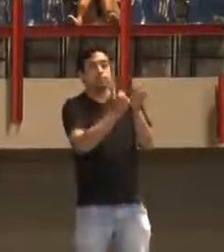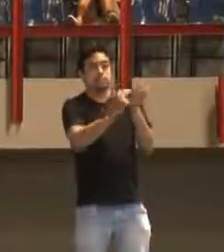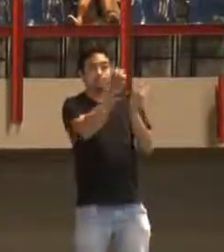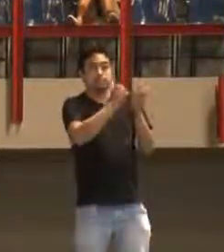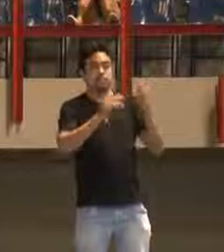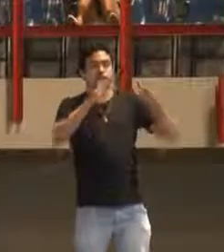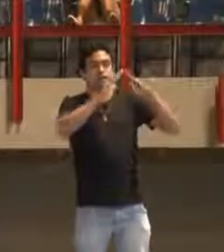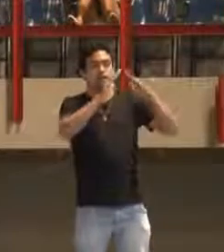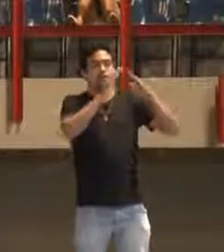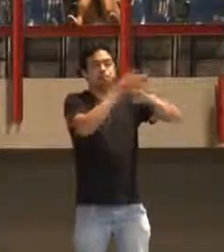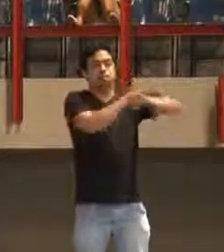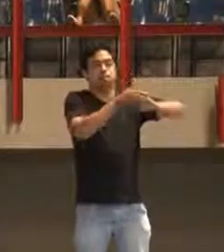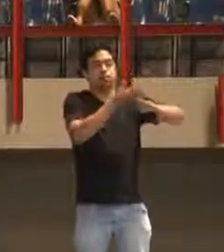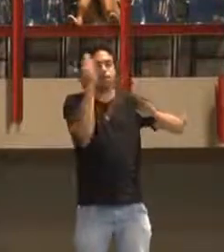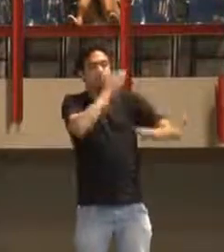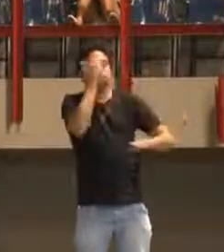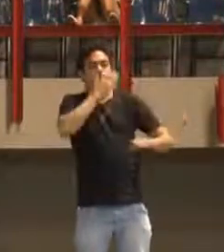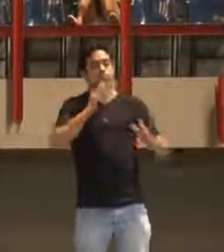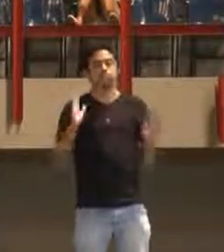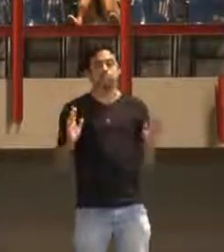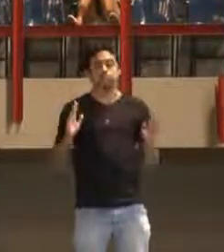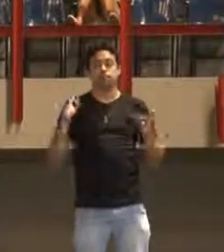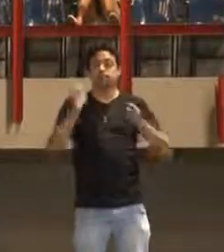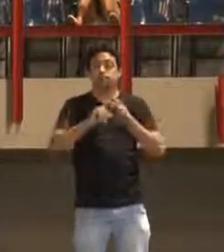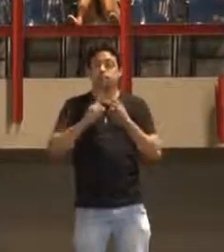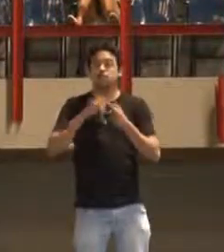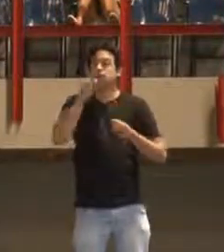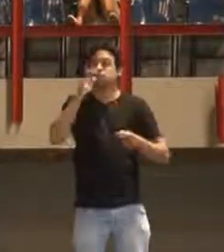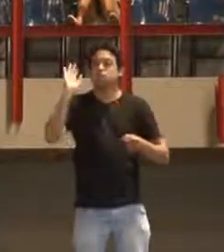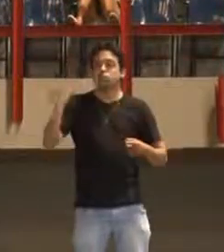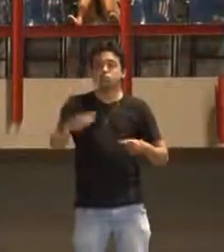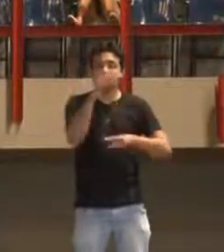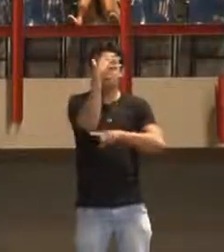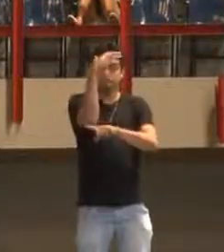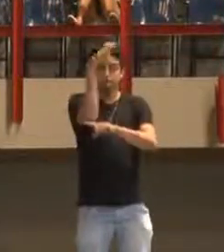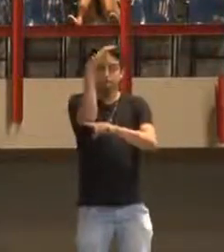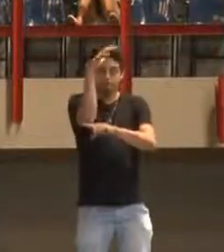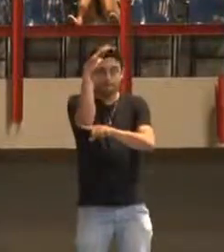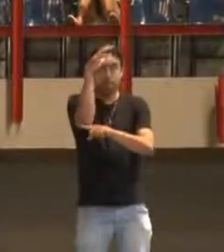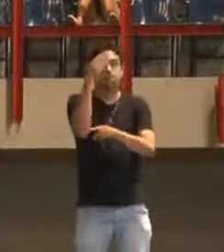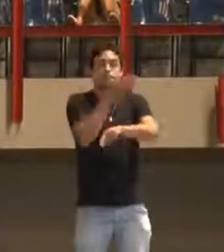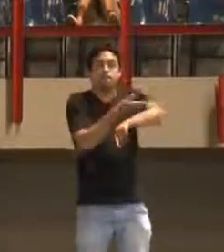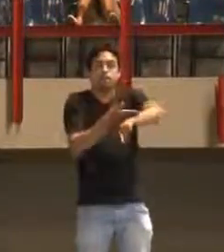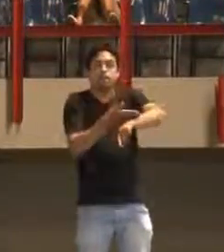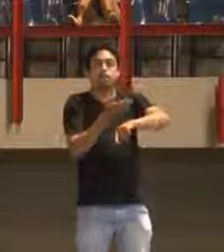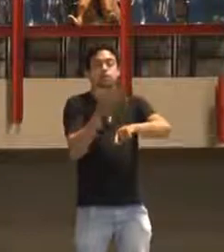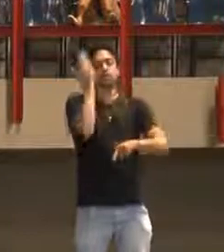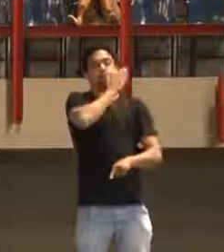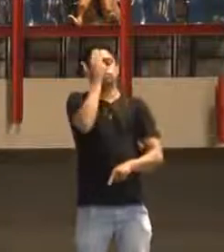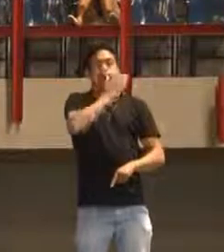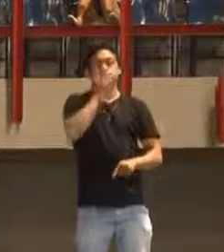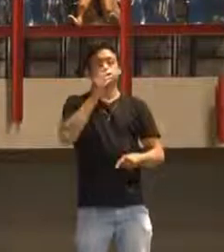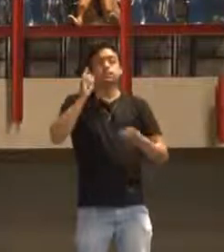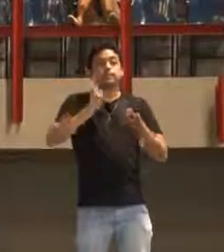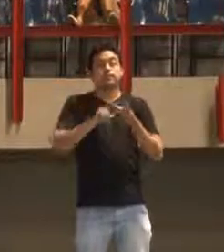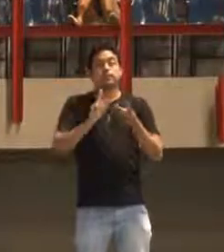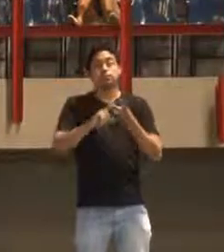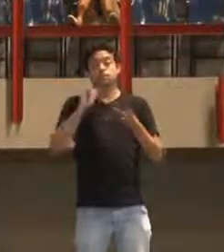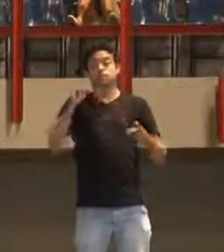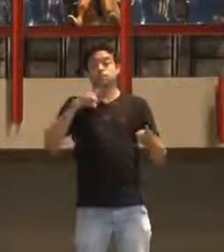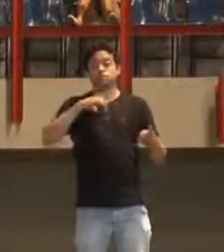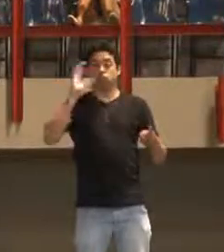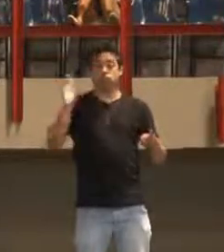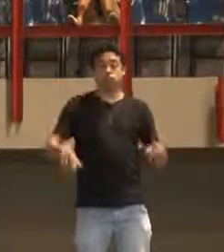uma casa branca, você não vai enxergar. Se eu desenhar uma palmeira branca, você não vai enxergar. Agora, se a lousa